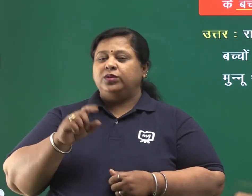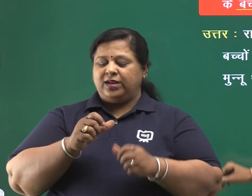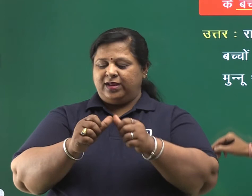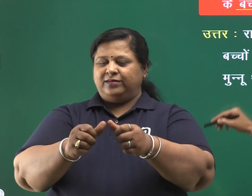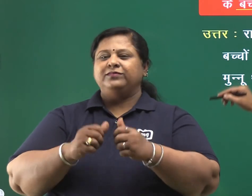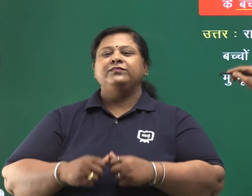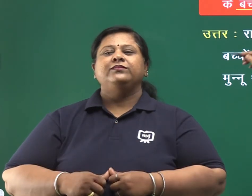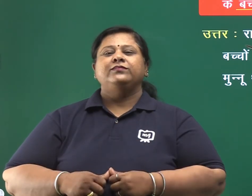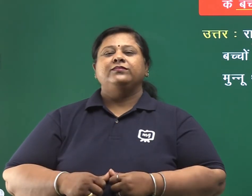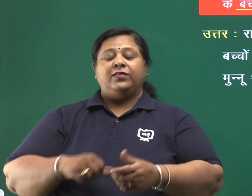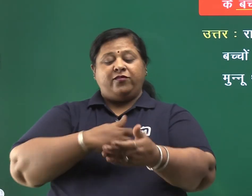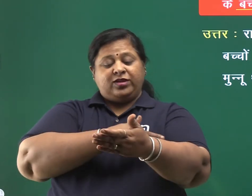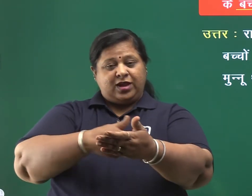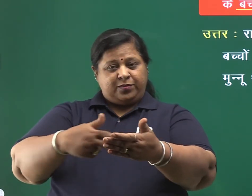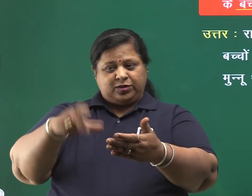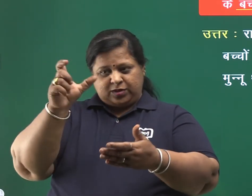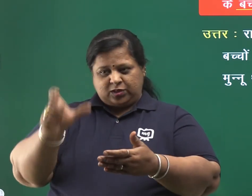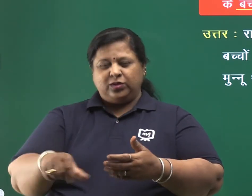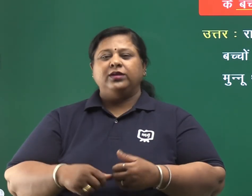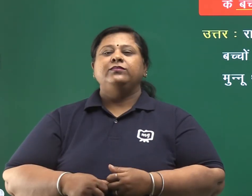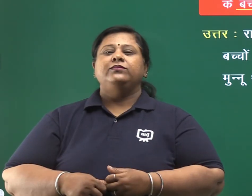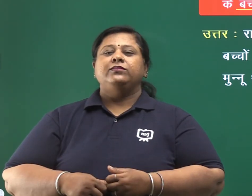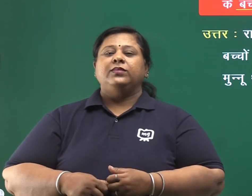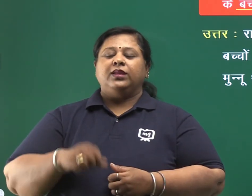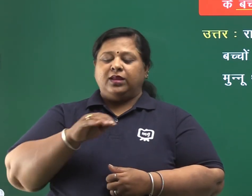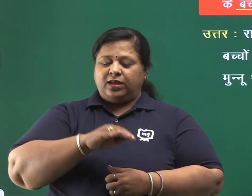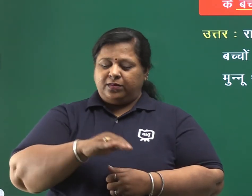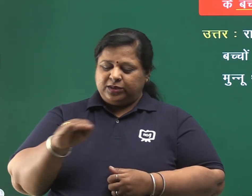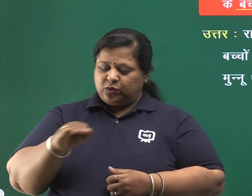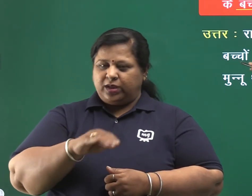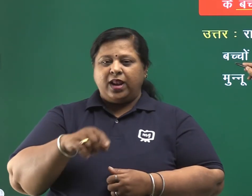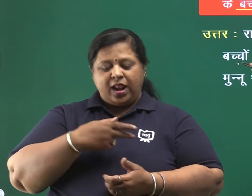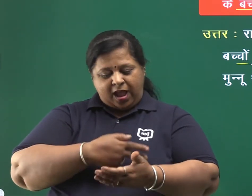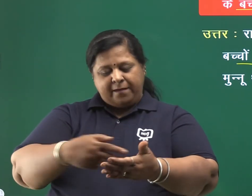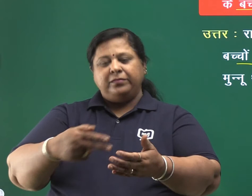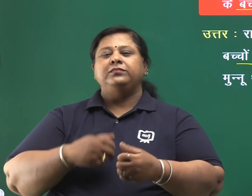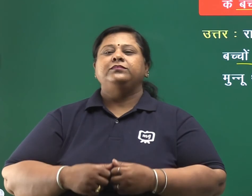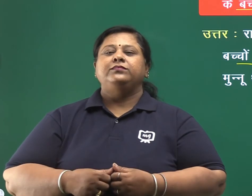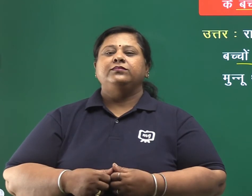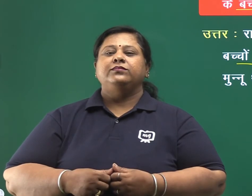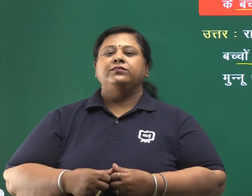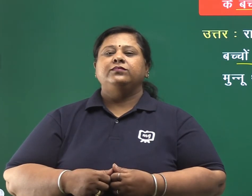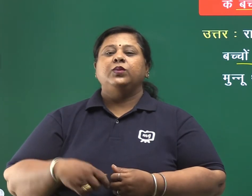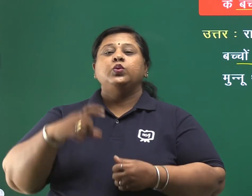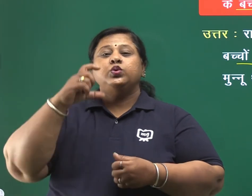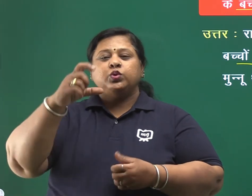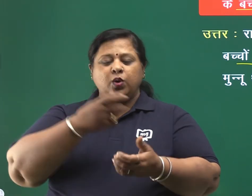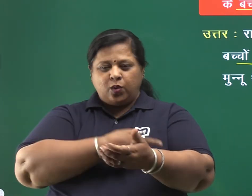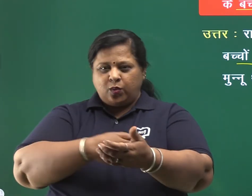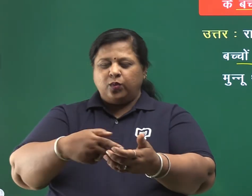है राय विजय बहादुर के बच्चों के नाम